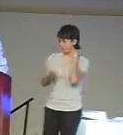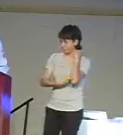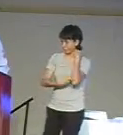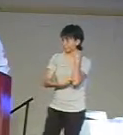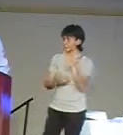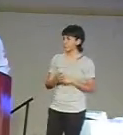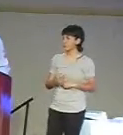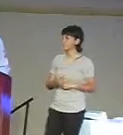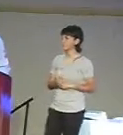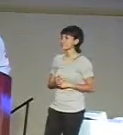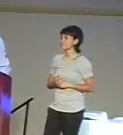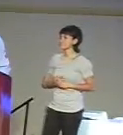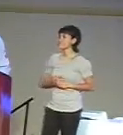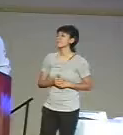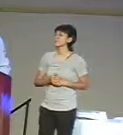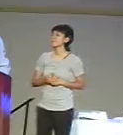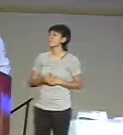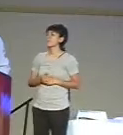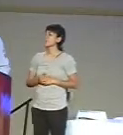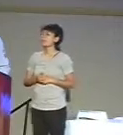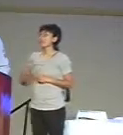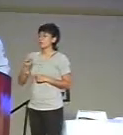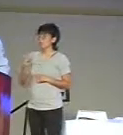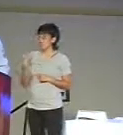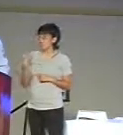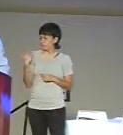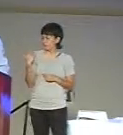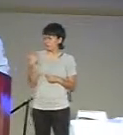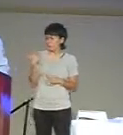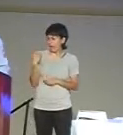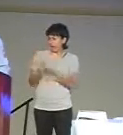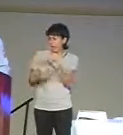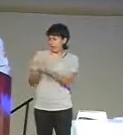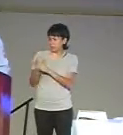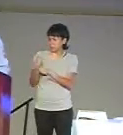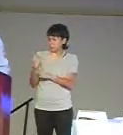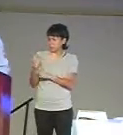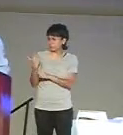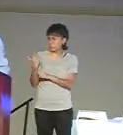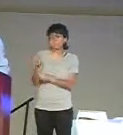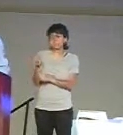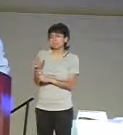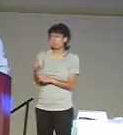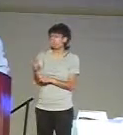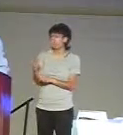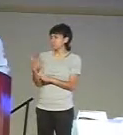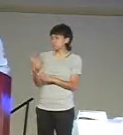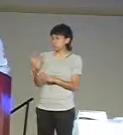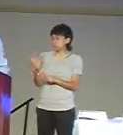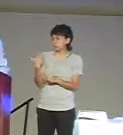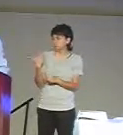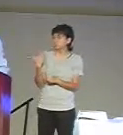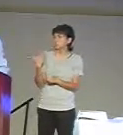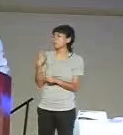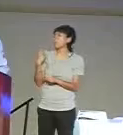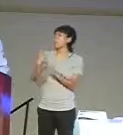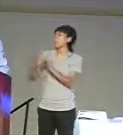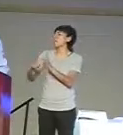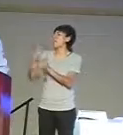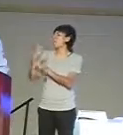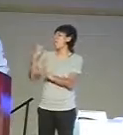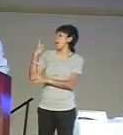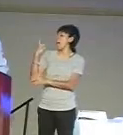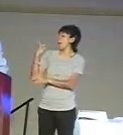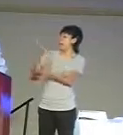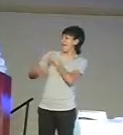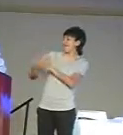La fecundidad en los últimos años, los años recientes, el año pasado y